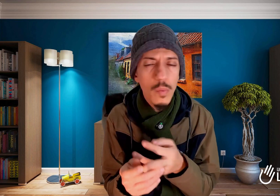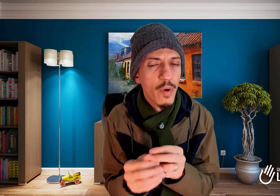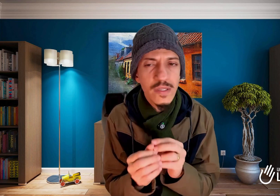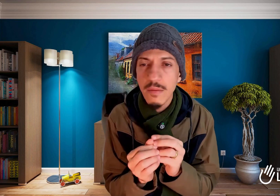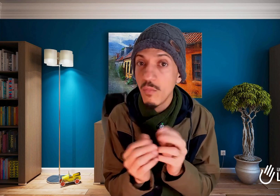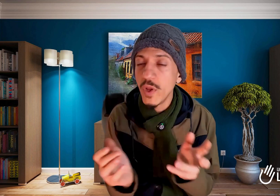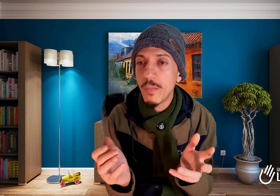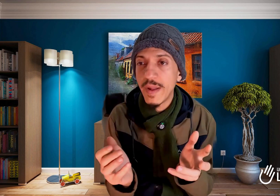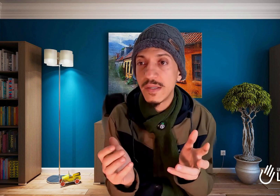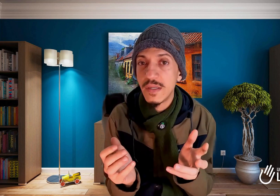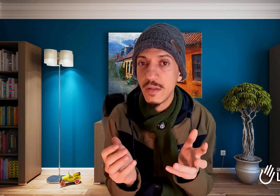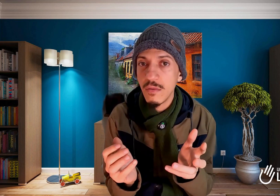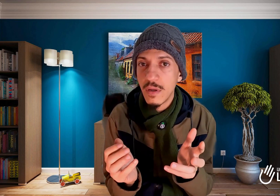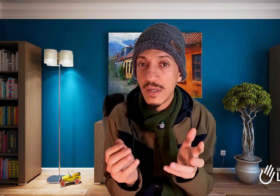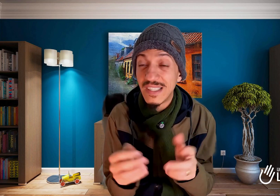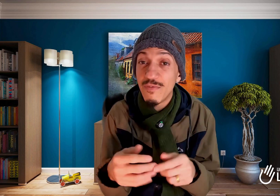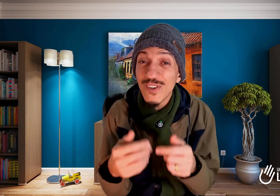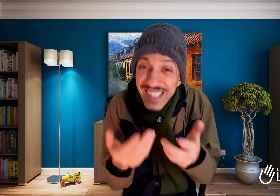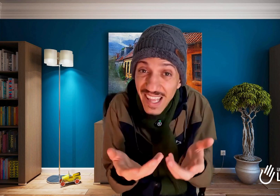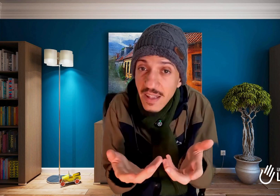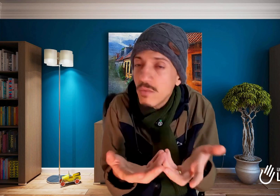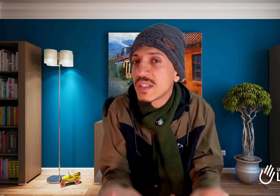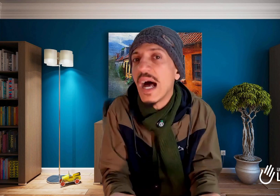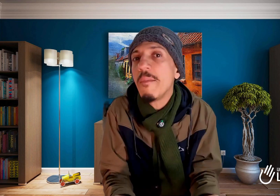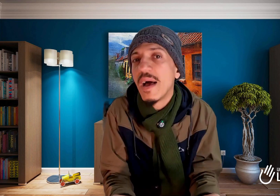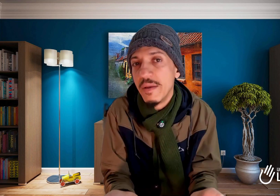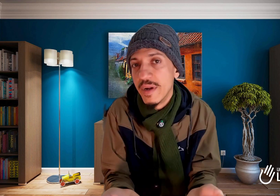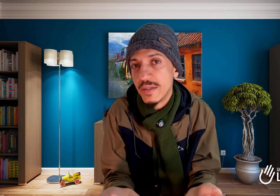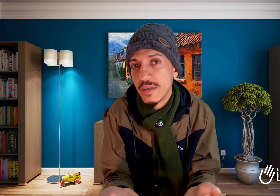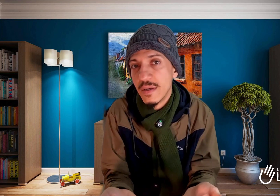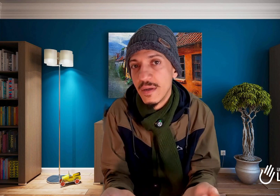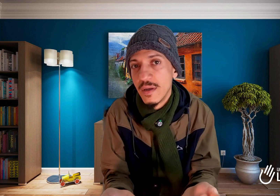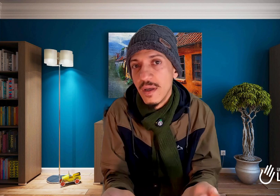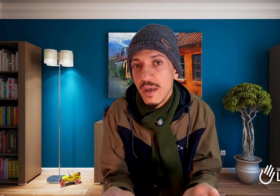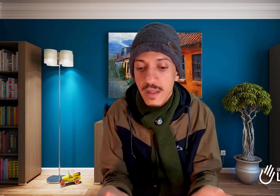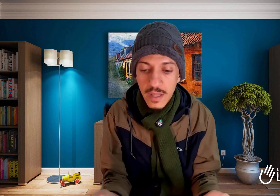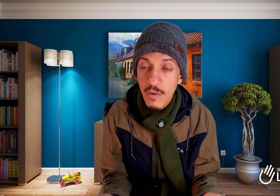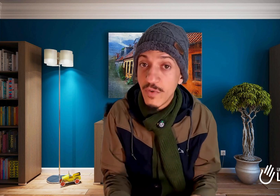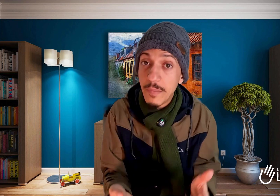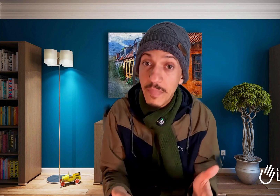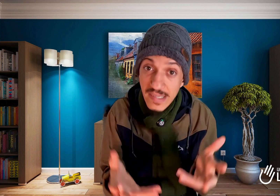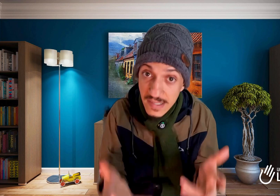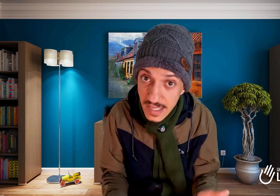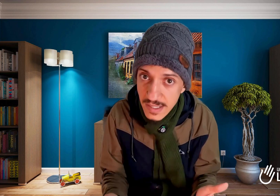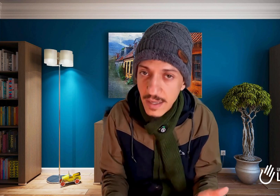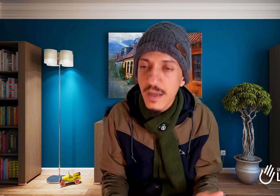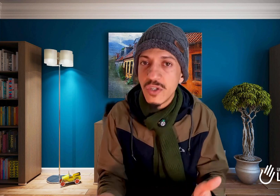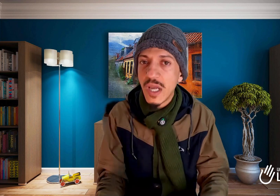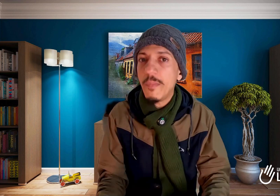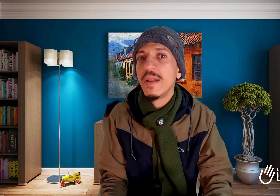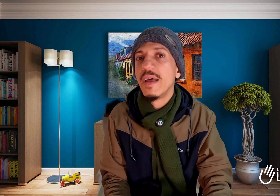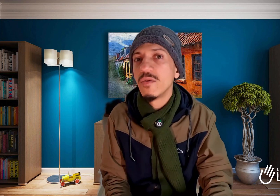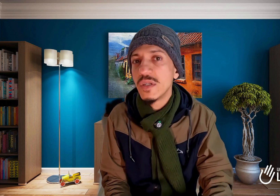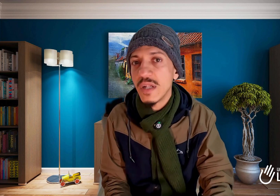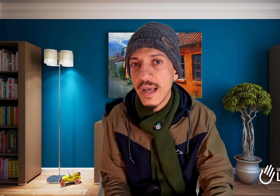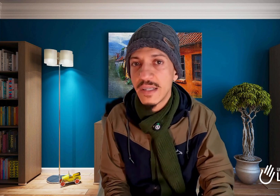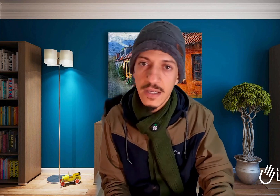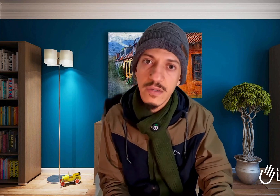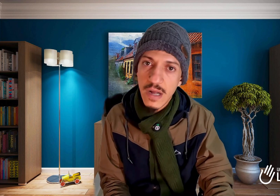ser muito parecido se você não sabe a Libras. Então, você precisa de aprender os sinais relacionados à